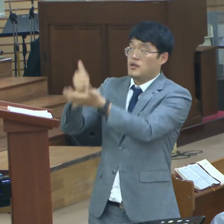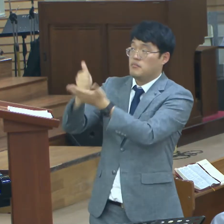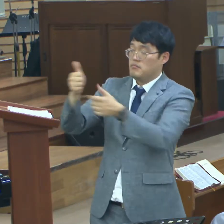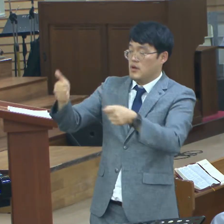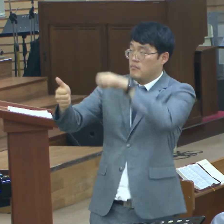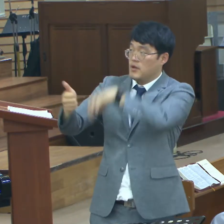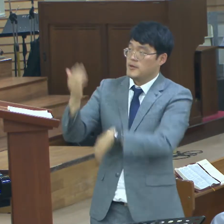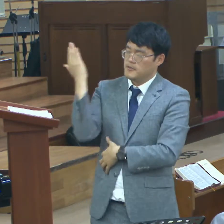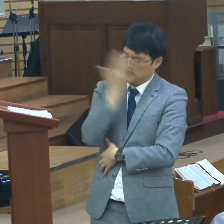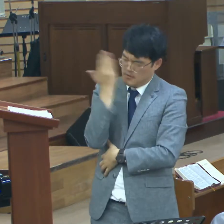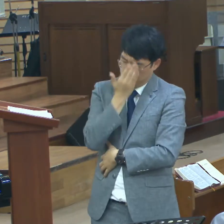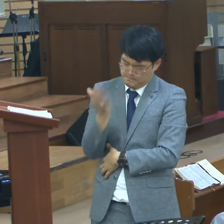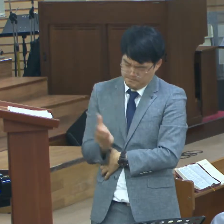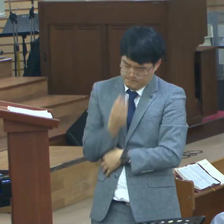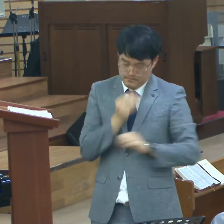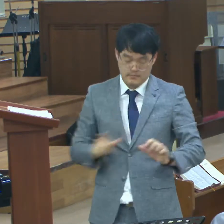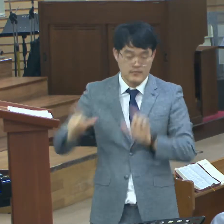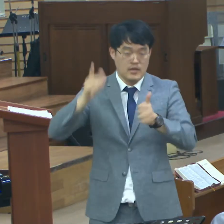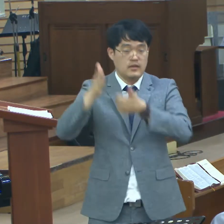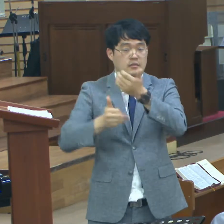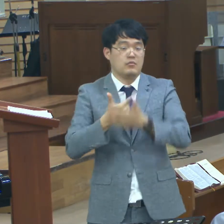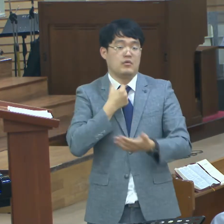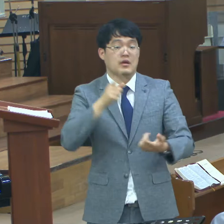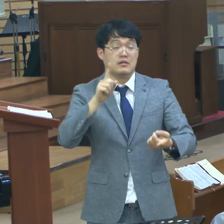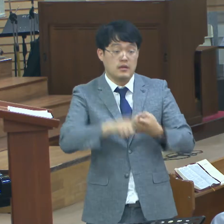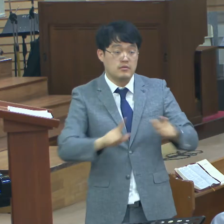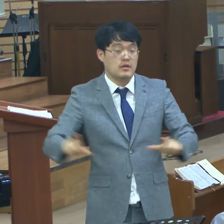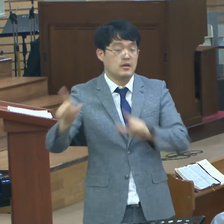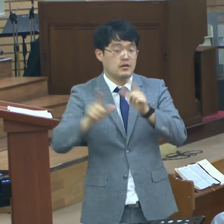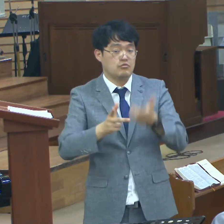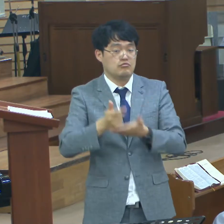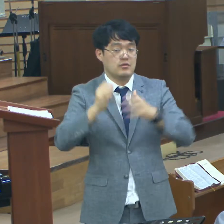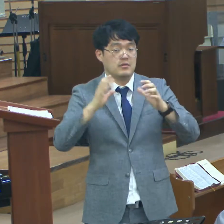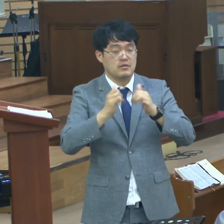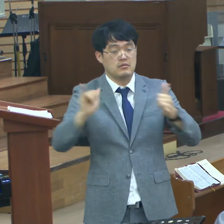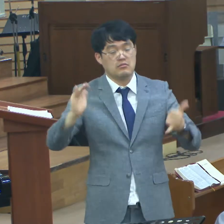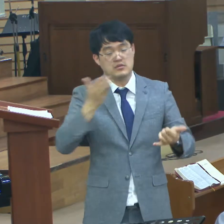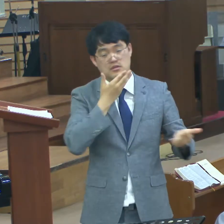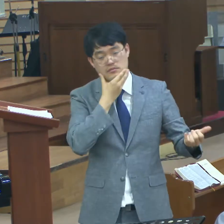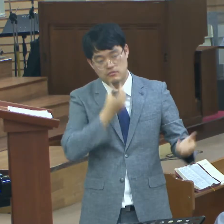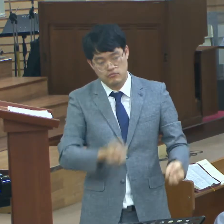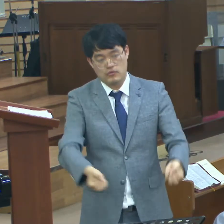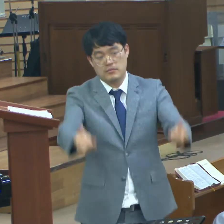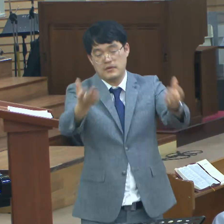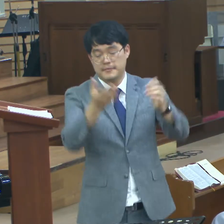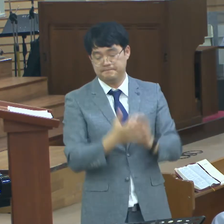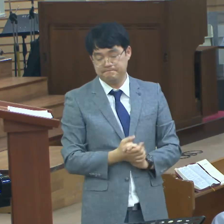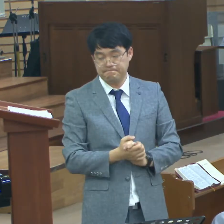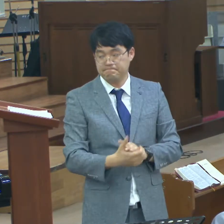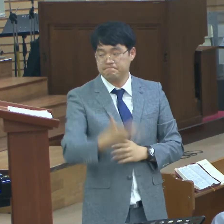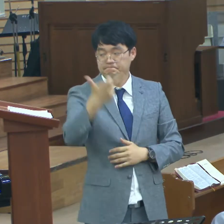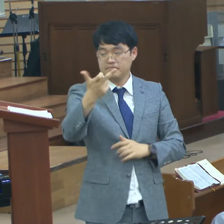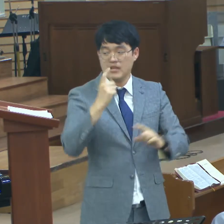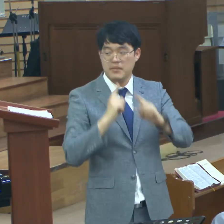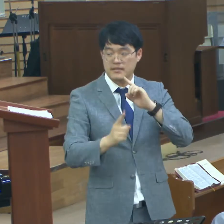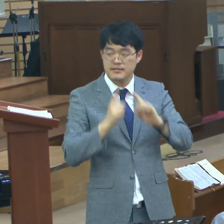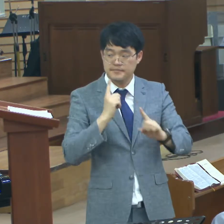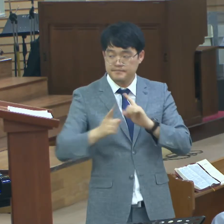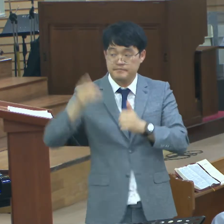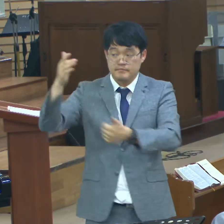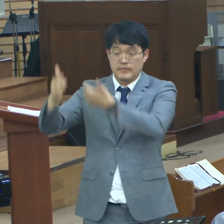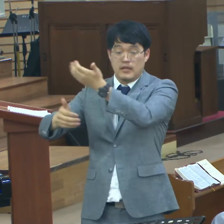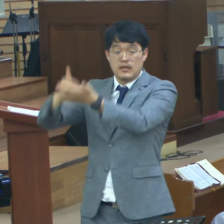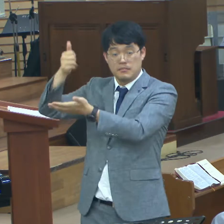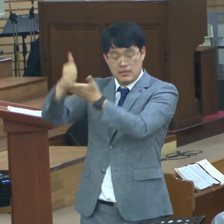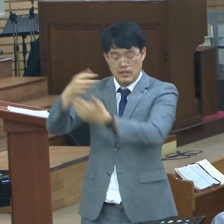살고 하나님 뜻대로 걸어가는 주의 백성들이 되시기를 바랍니다. 17절 말씀, 하나님께는